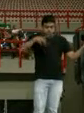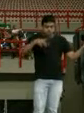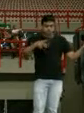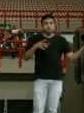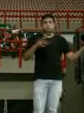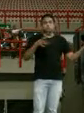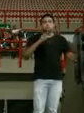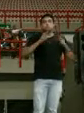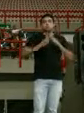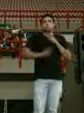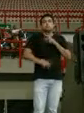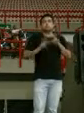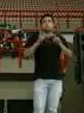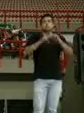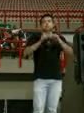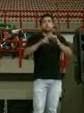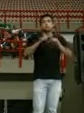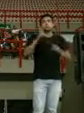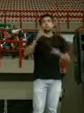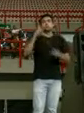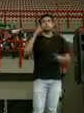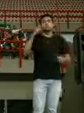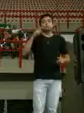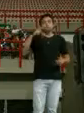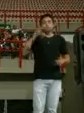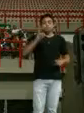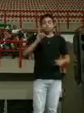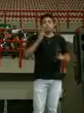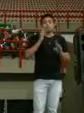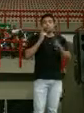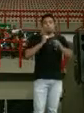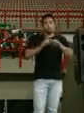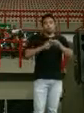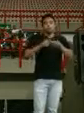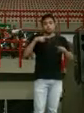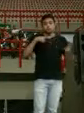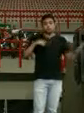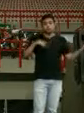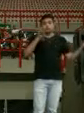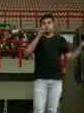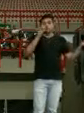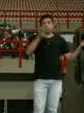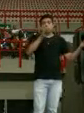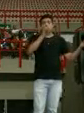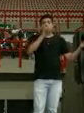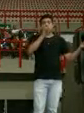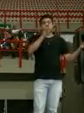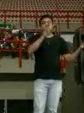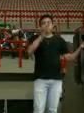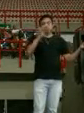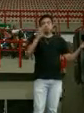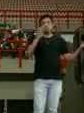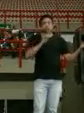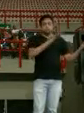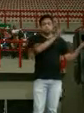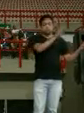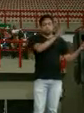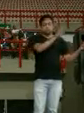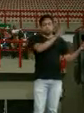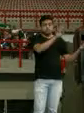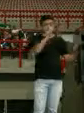é igual se as 2 produzem a nota Mi? É porque uma é mais fina e a outra é mais grossa.